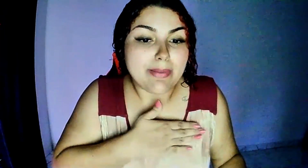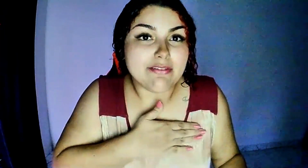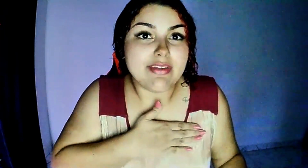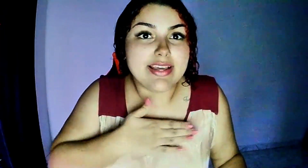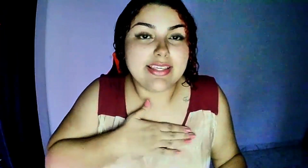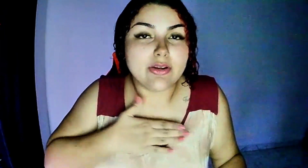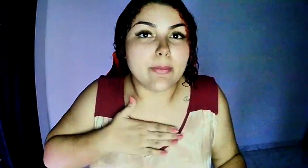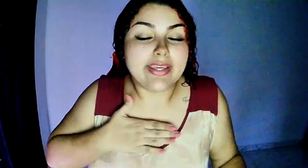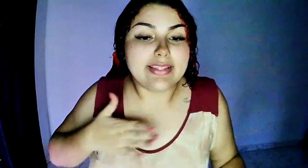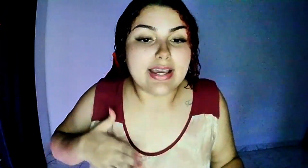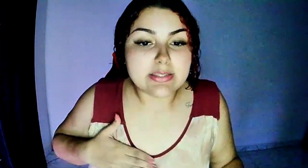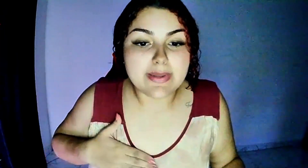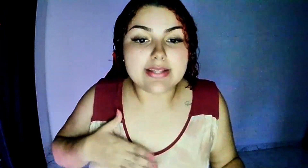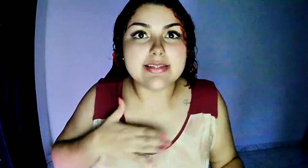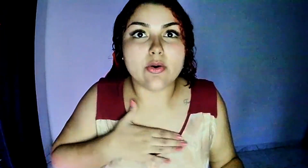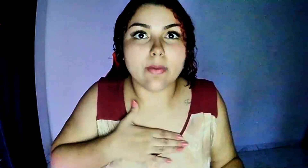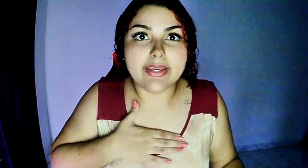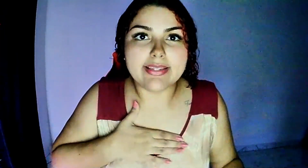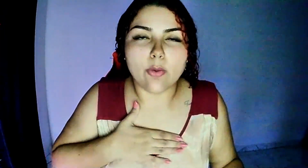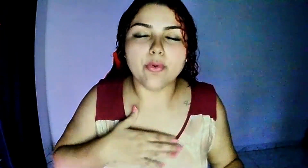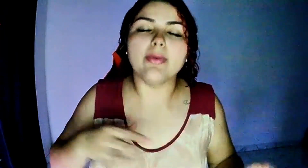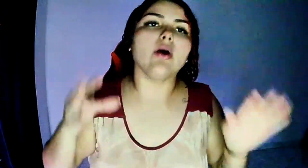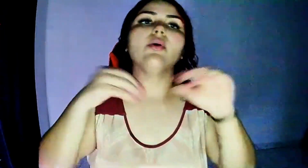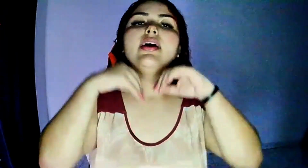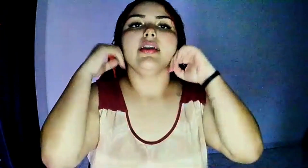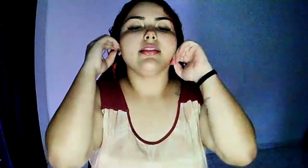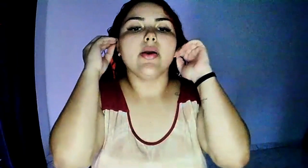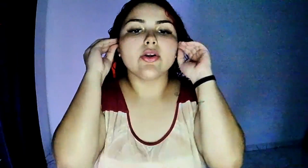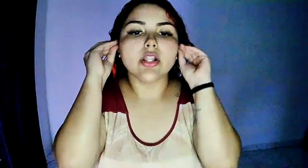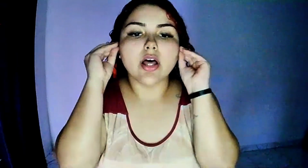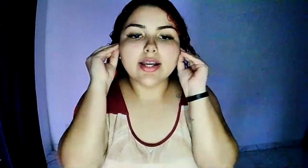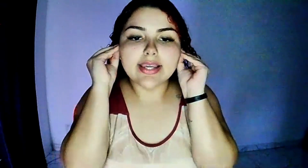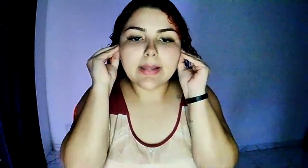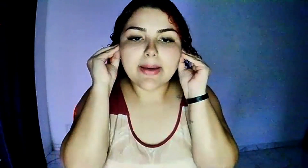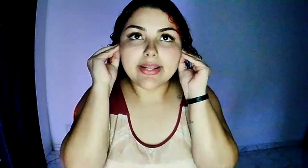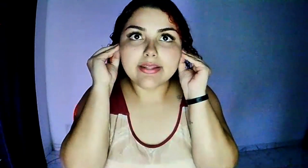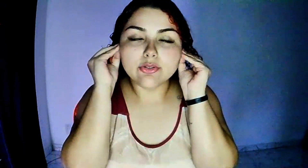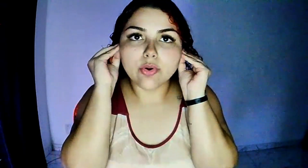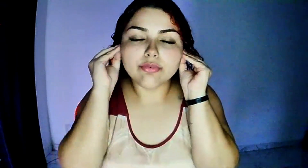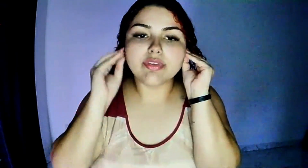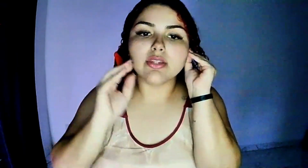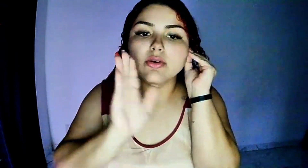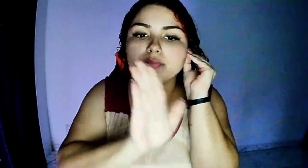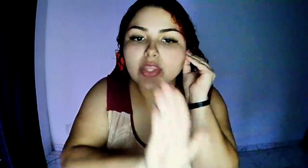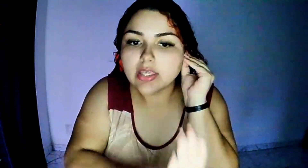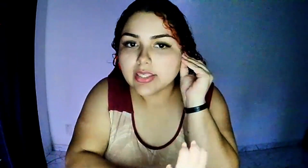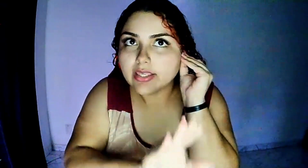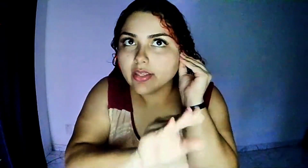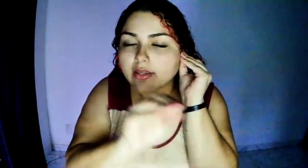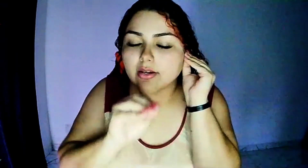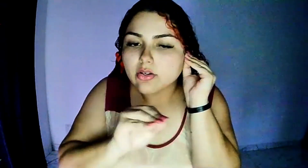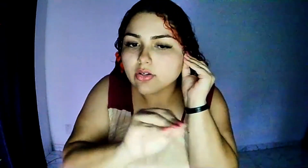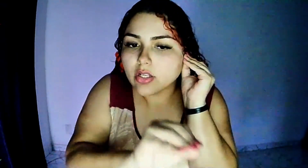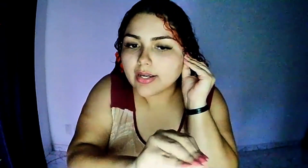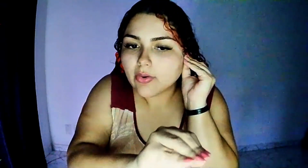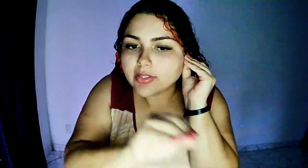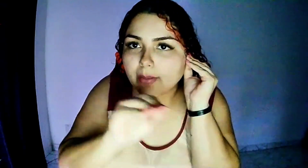para ver aqui como é que tá a respiração, como é que tá o pulmão. Então, ele coloca aquele aparelhinho no ouvido e coloca a outra